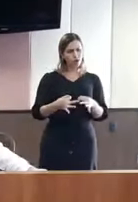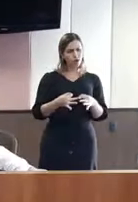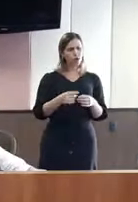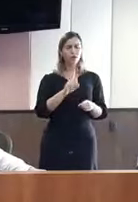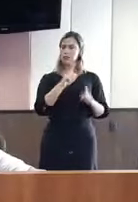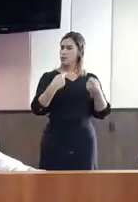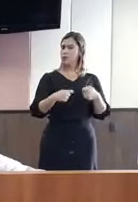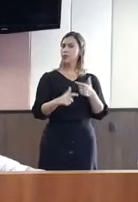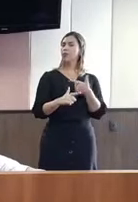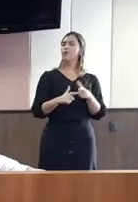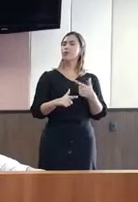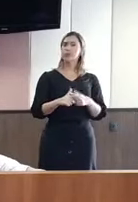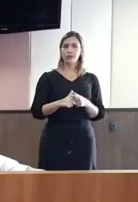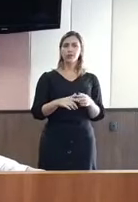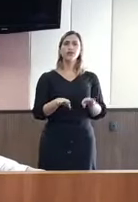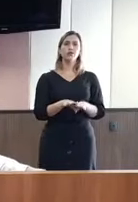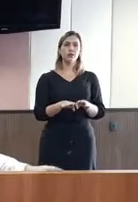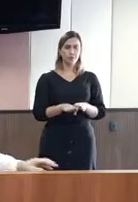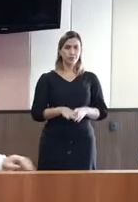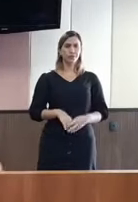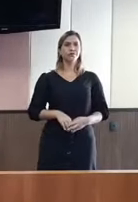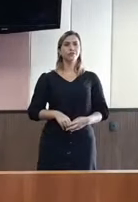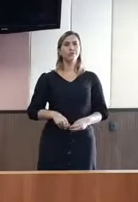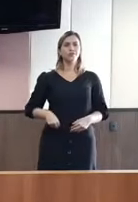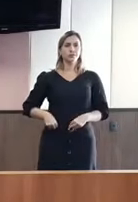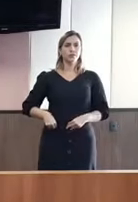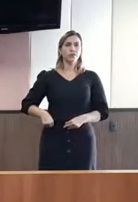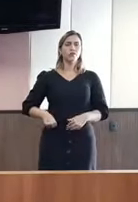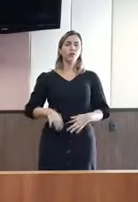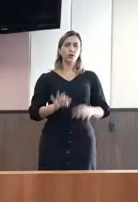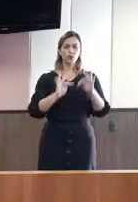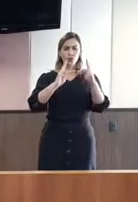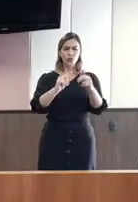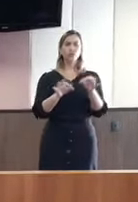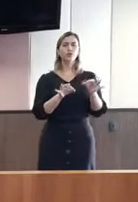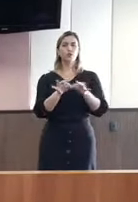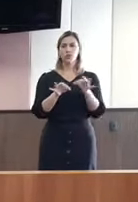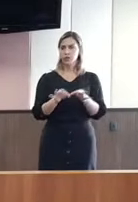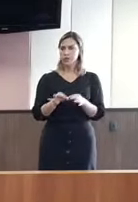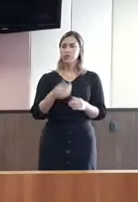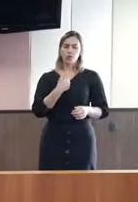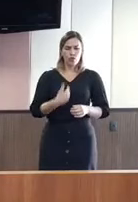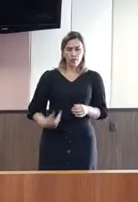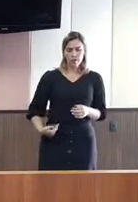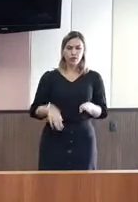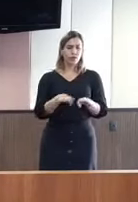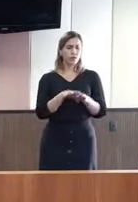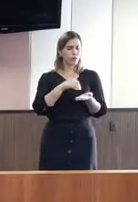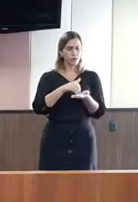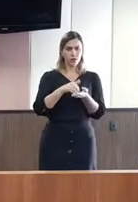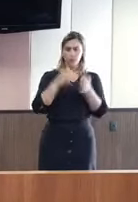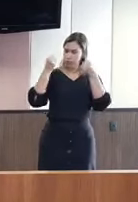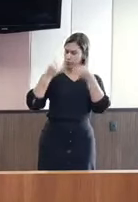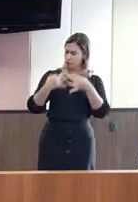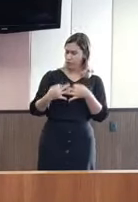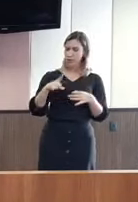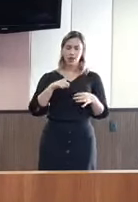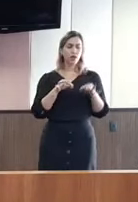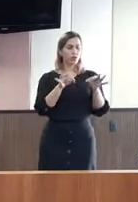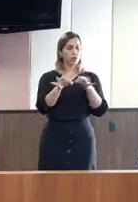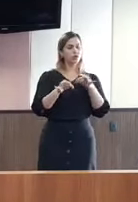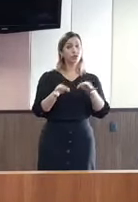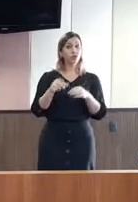tenhamos problema com a demanda que possa ocorrer. Então, todo esse desenho que o secretário colocou, o governador colocou, está sendo estruturado, ele